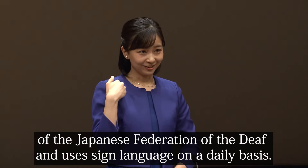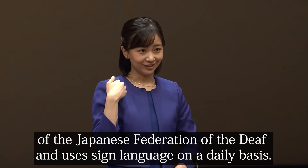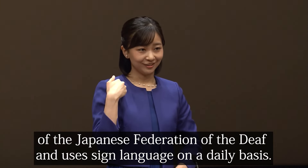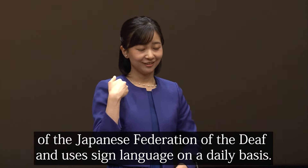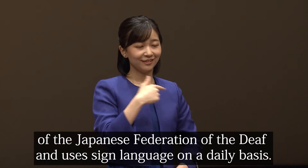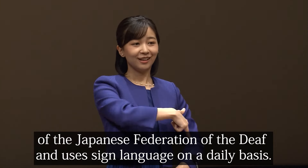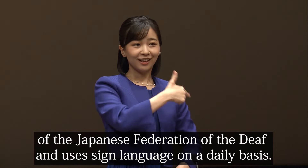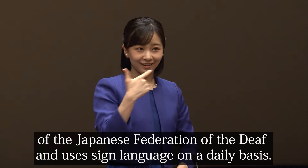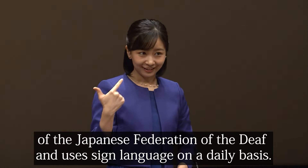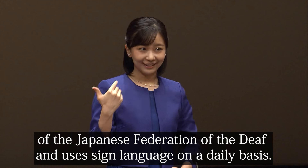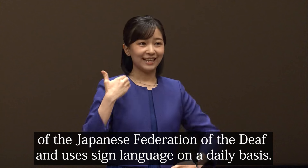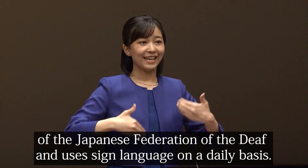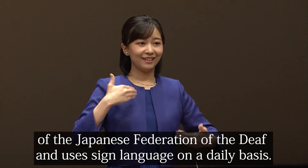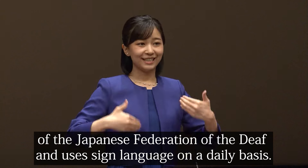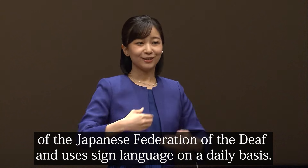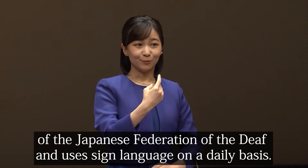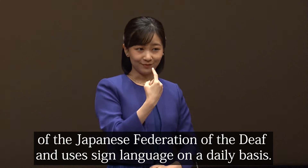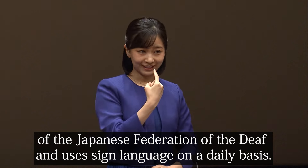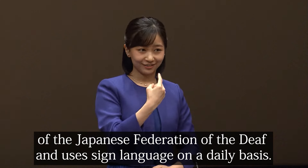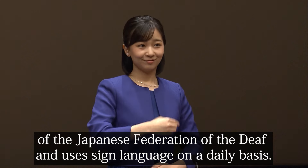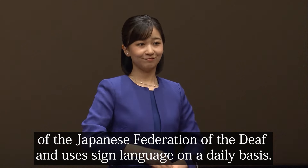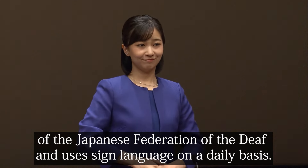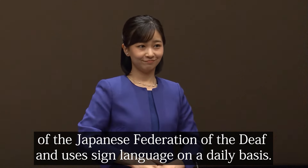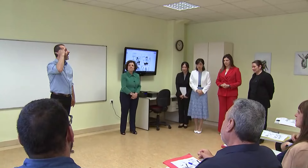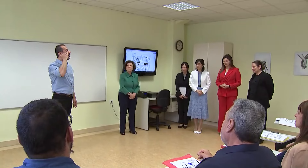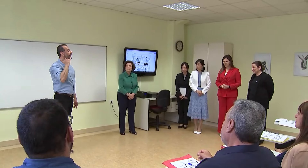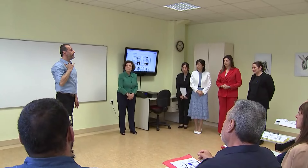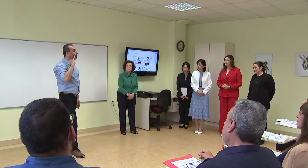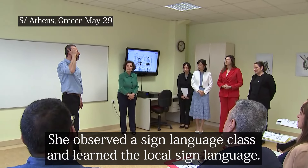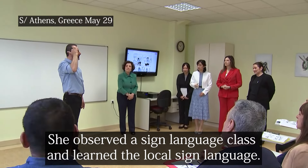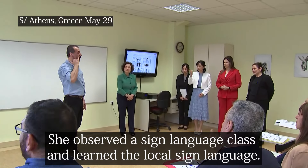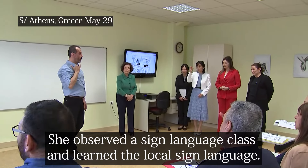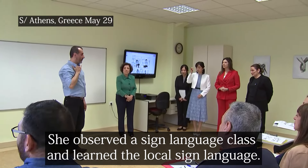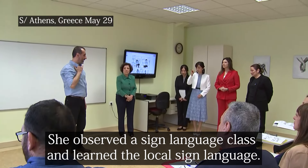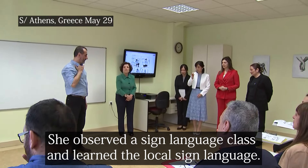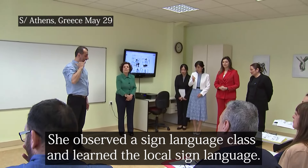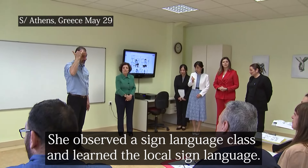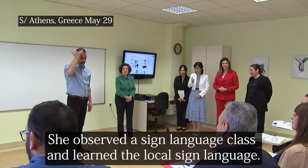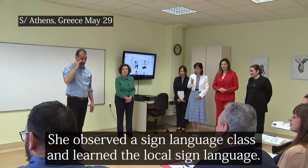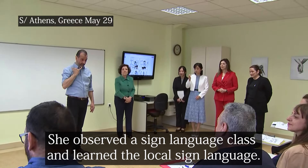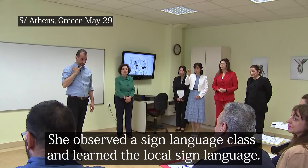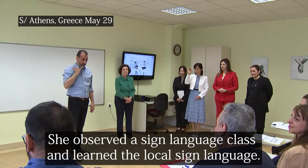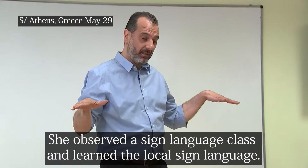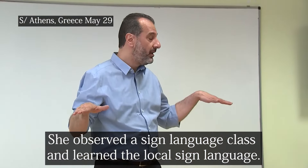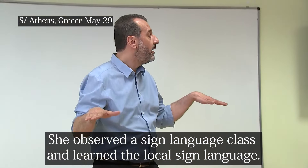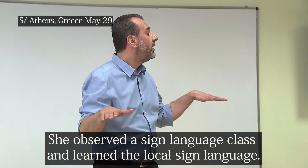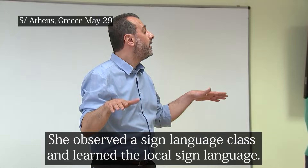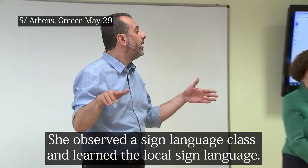を大変嬉しく思います。 あ、まあ、大統領今ってこう。 今ですね、